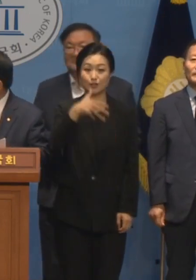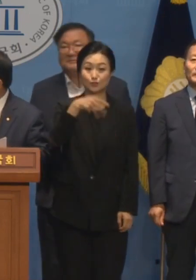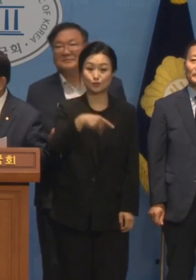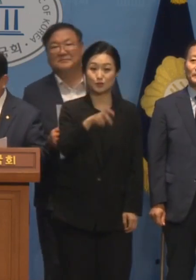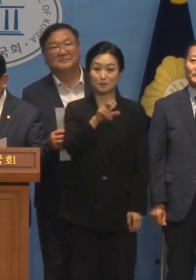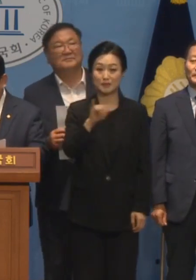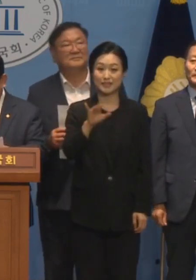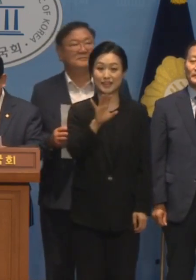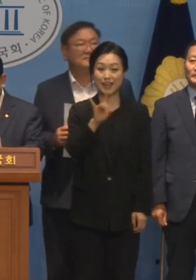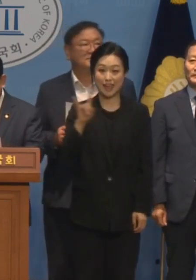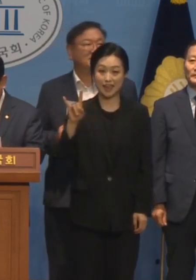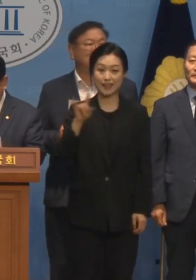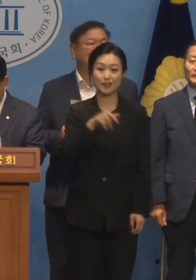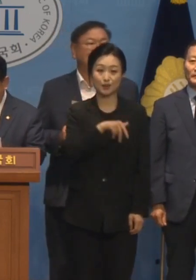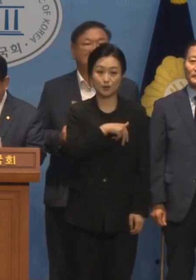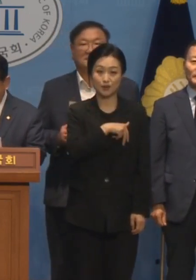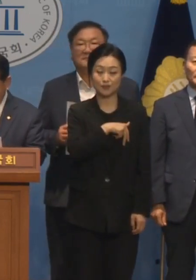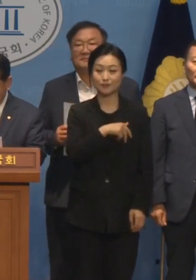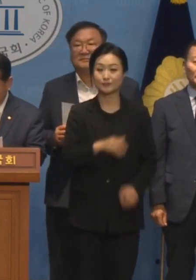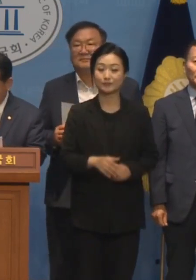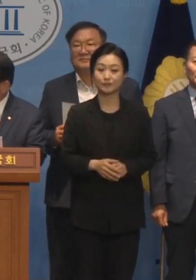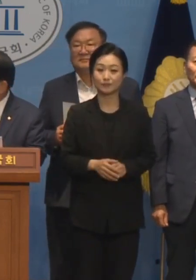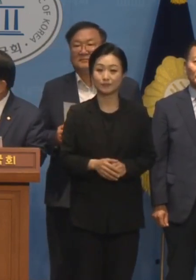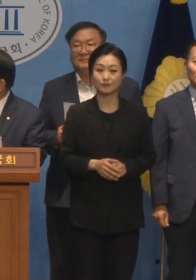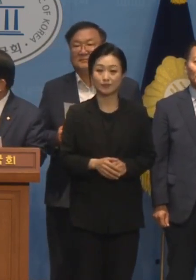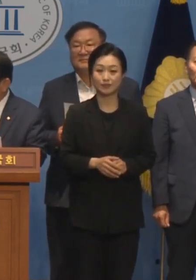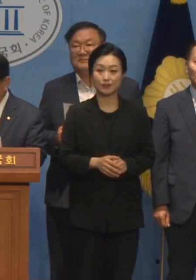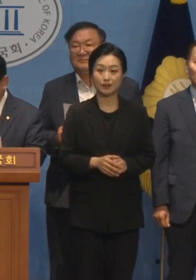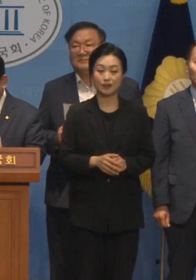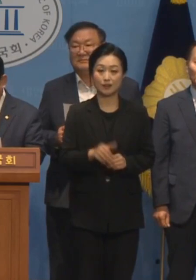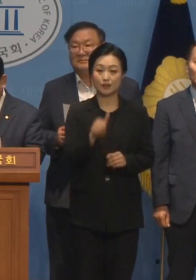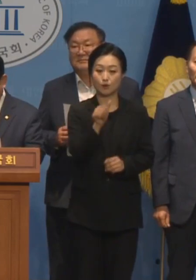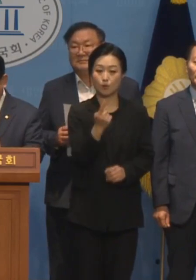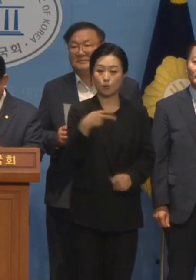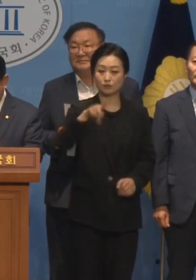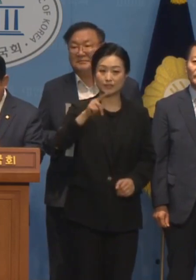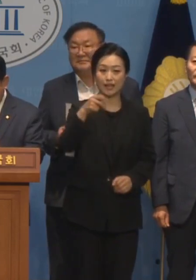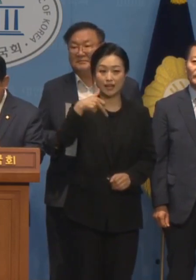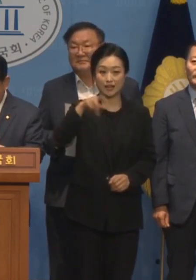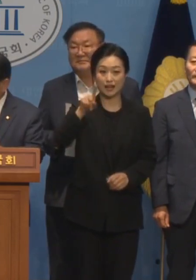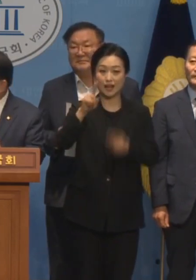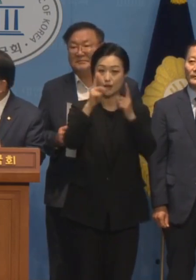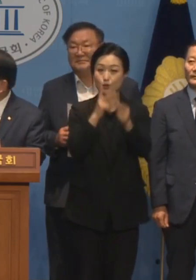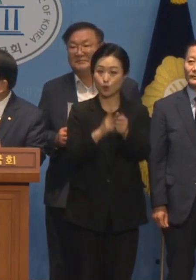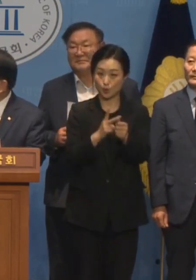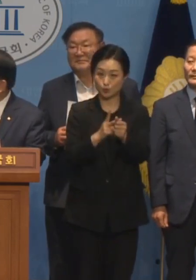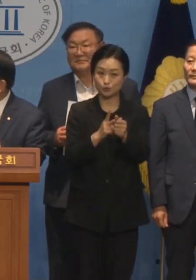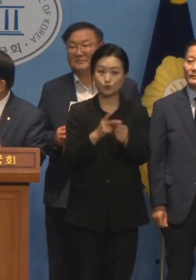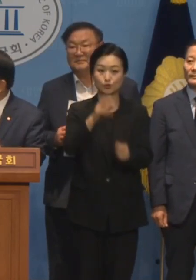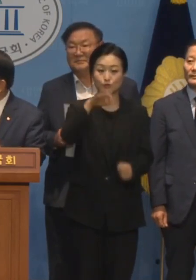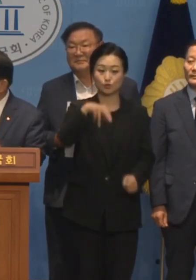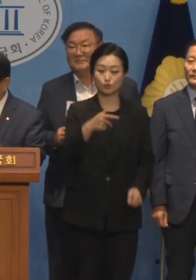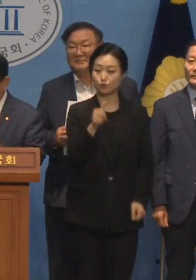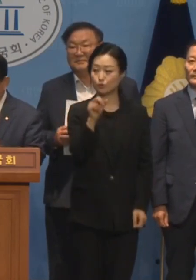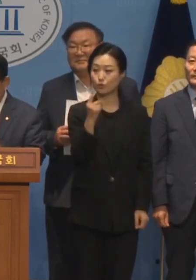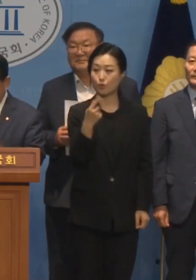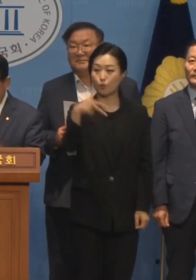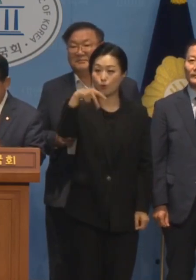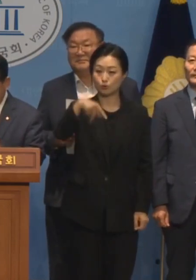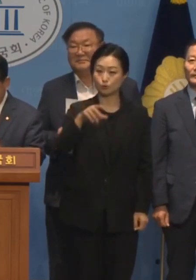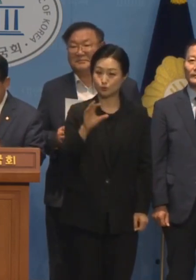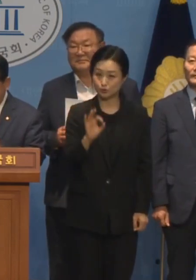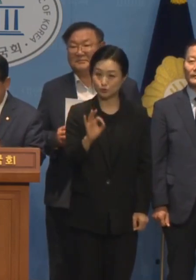의원님 오셨습니다. 호사카 유지 교수님 오셨습니다. 윤호중 의원님